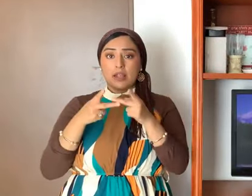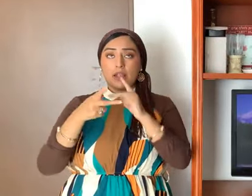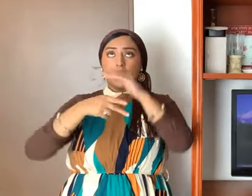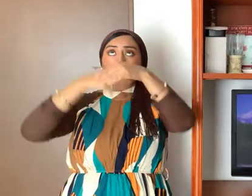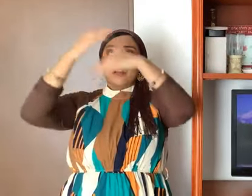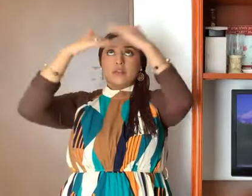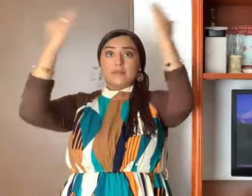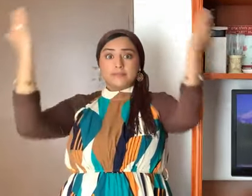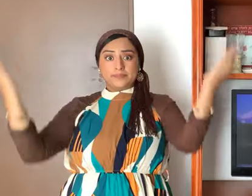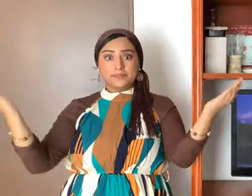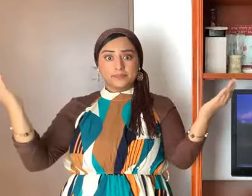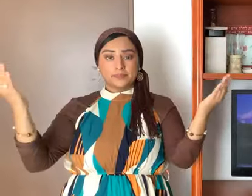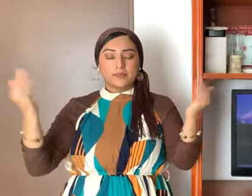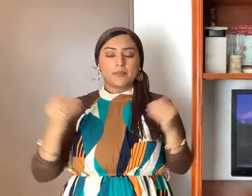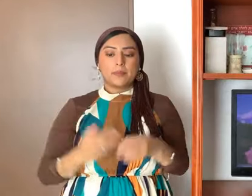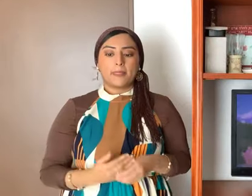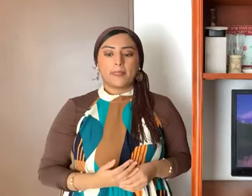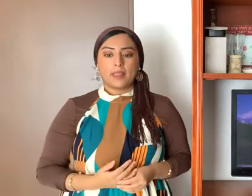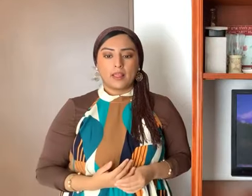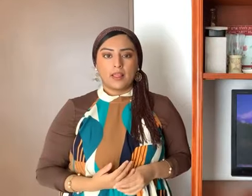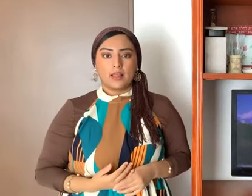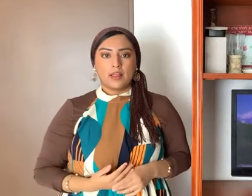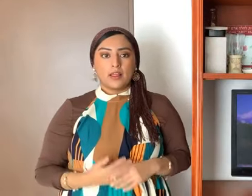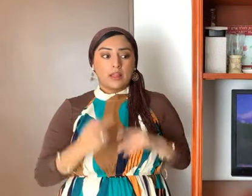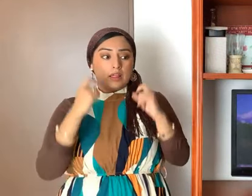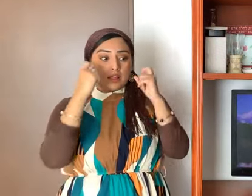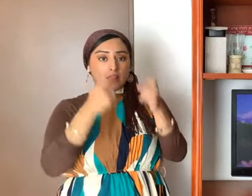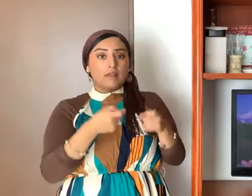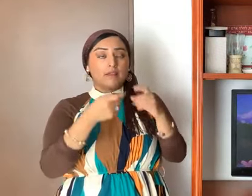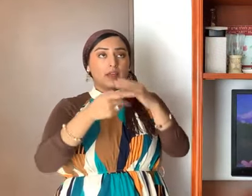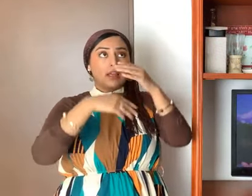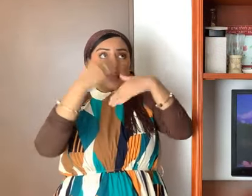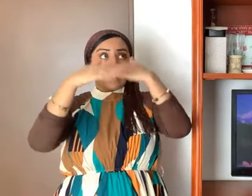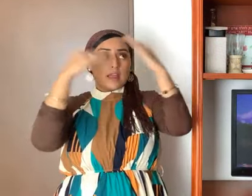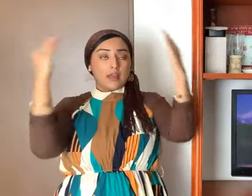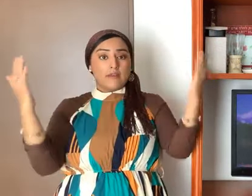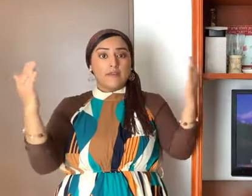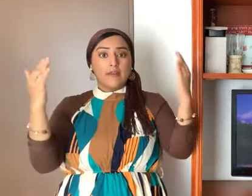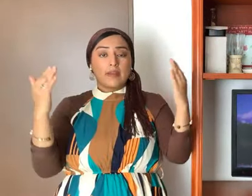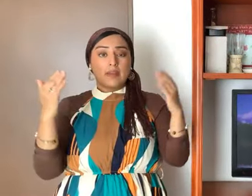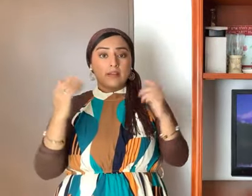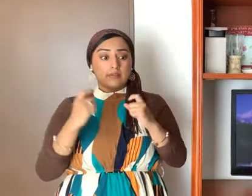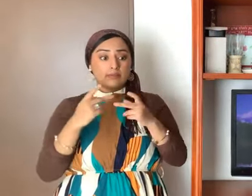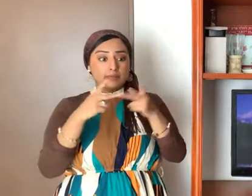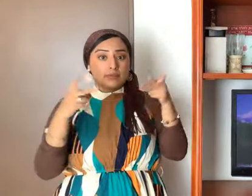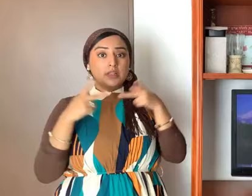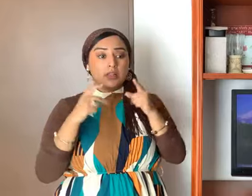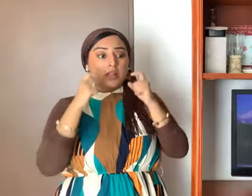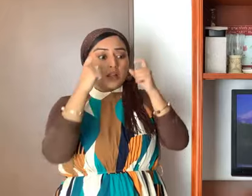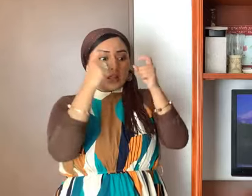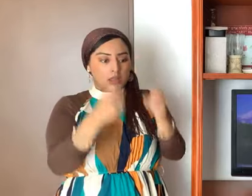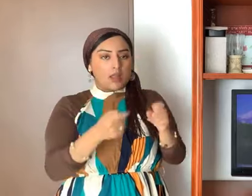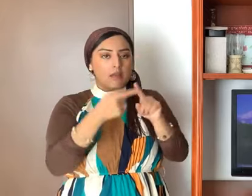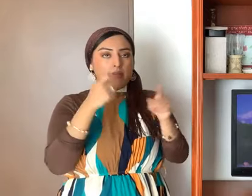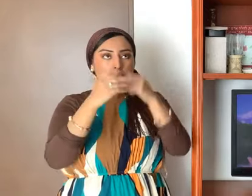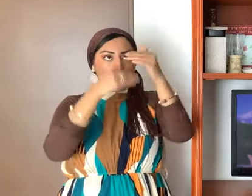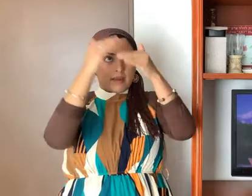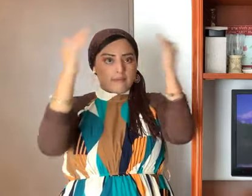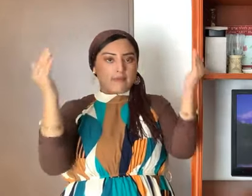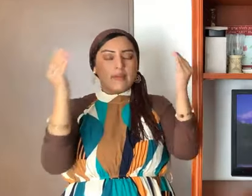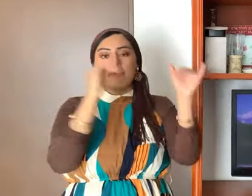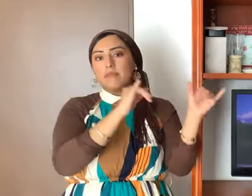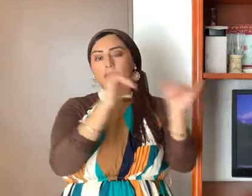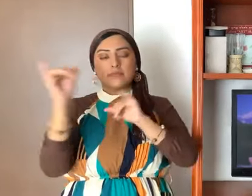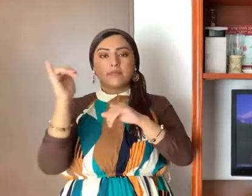celestial, porque aunque era un lugar físico, era dado por el cielo. Era un regalo directamente desde el cielo. Es lo mismo